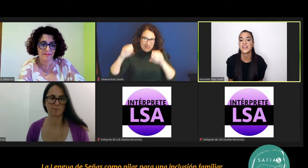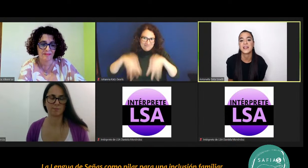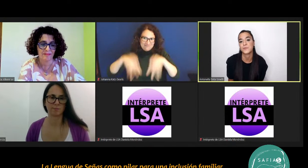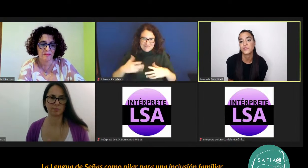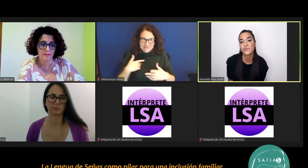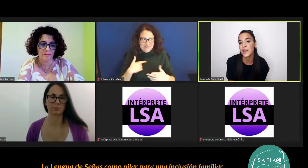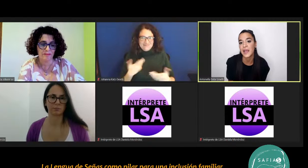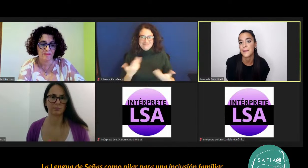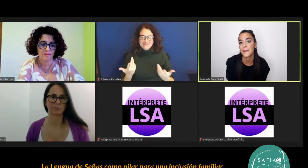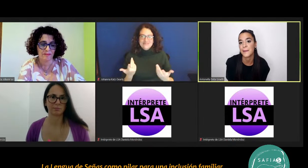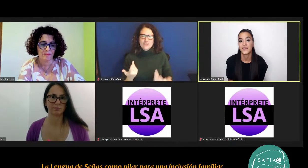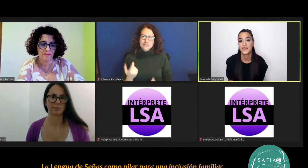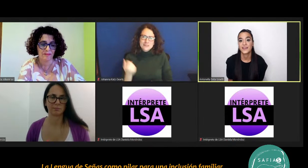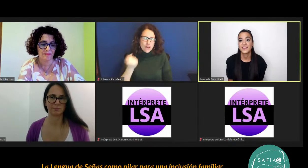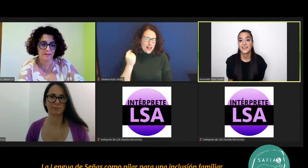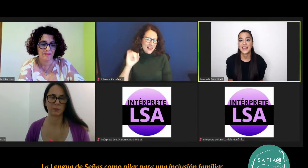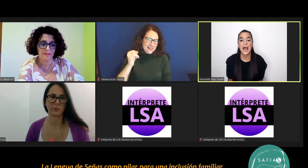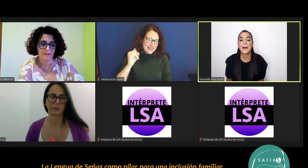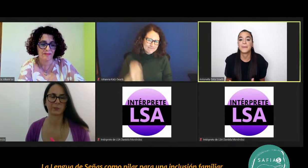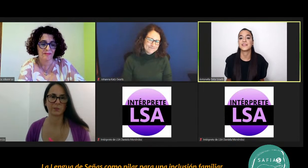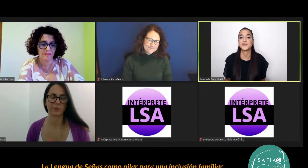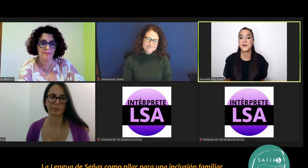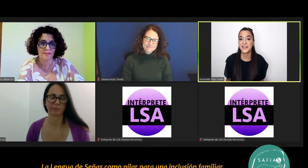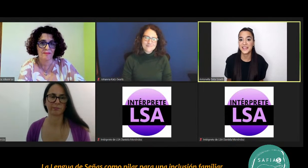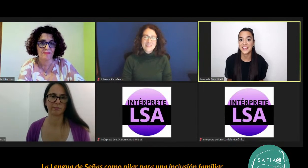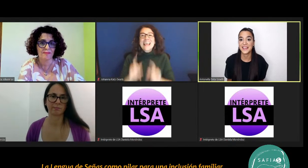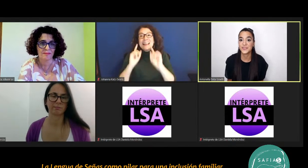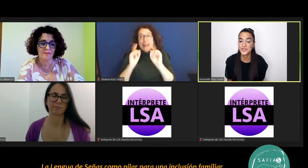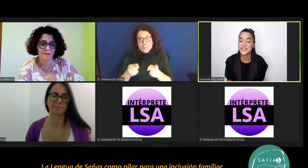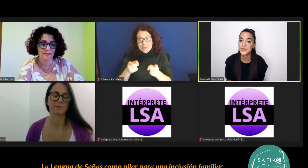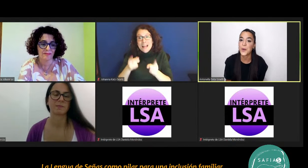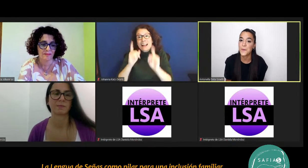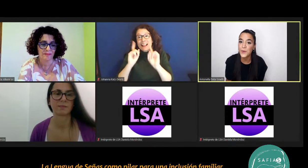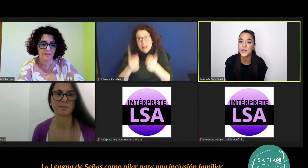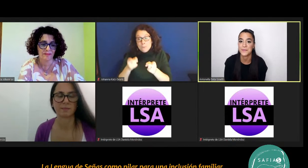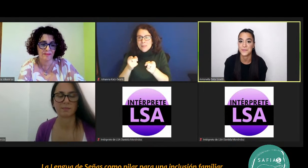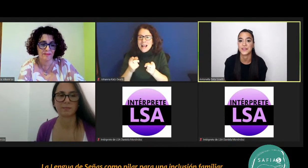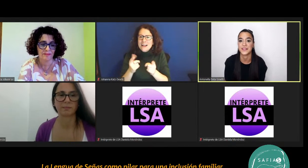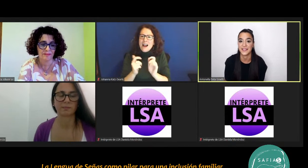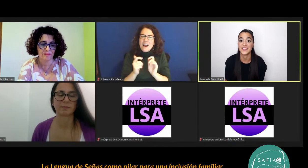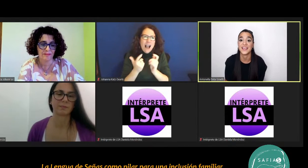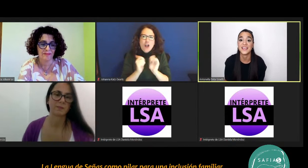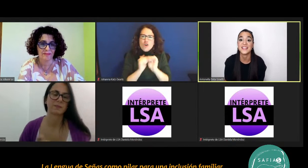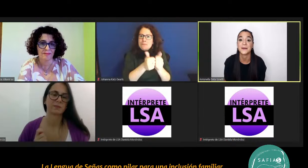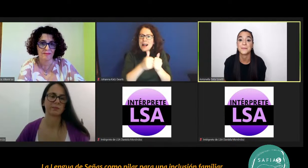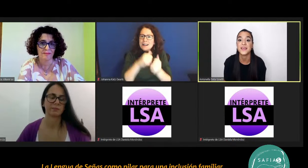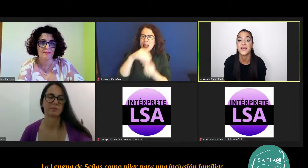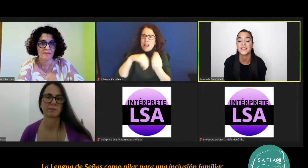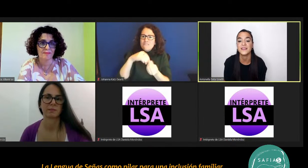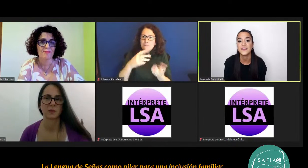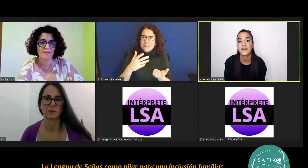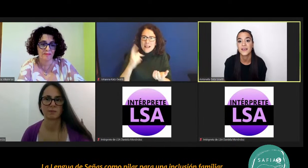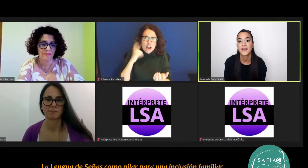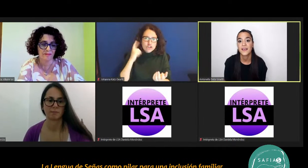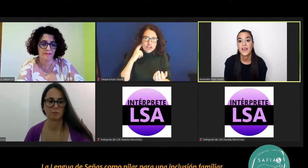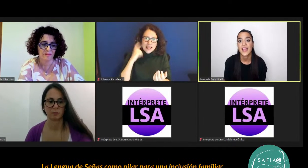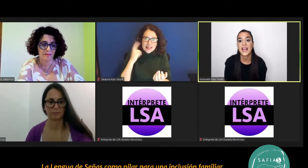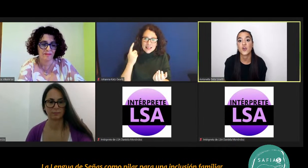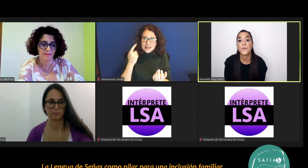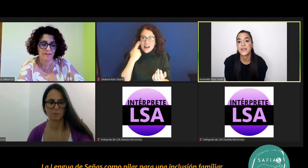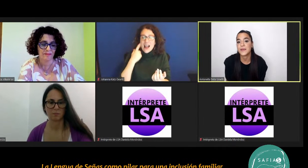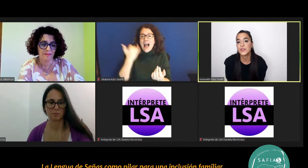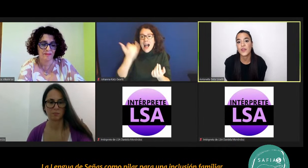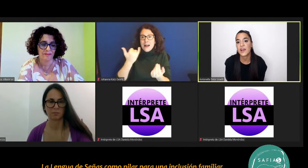acompañamiento, nadie le mostró el camino. Apareció ahí. Entonces eso es muy importante. Y también